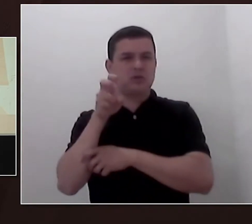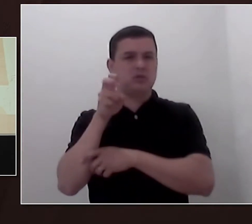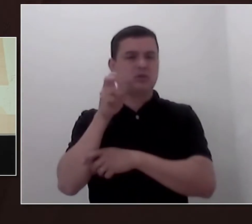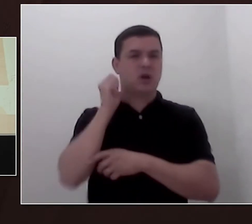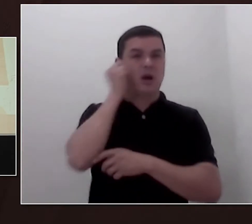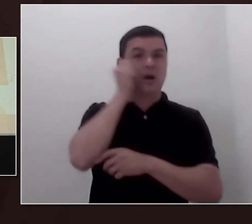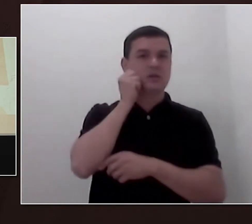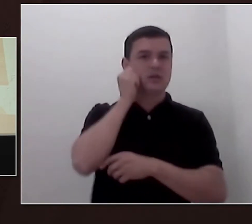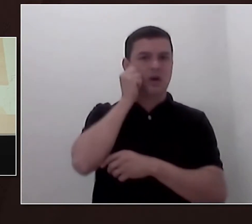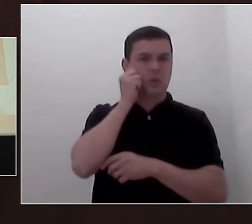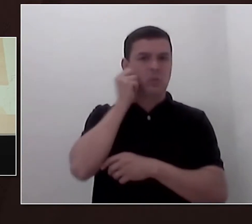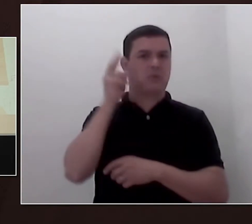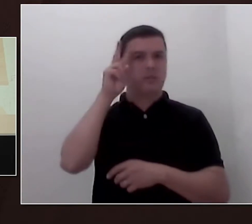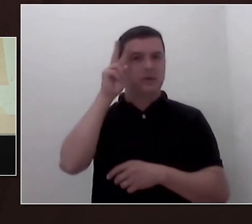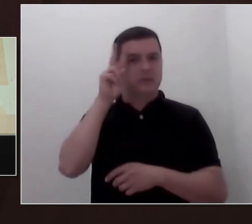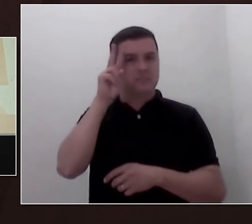rugidor.